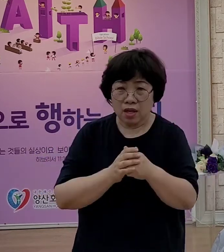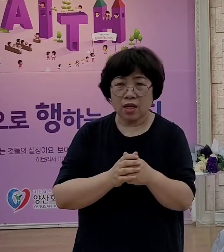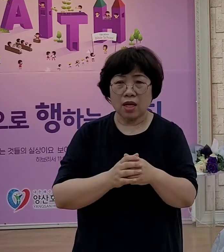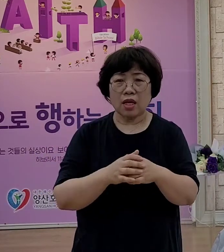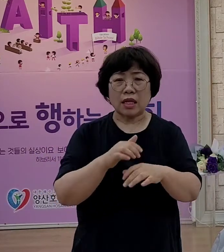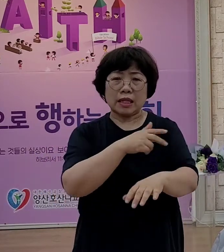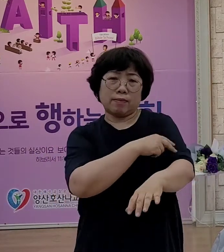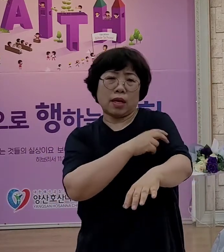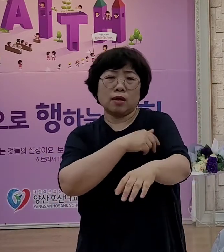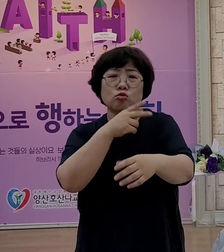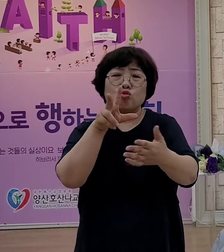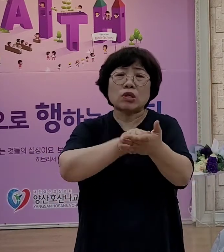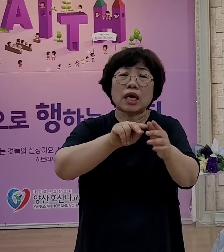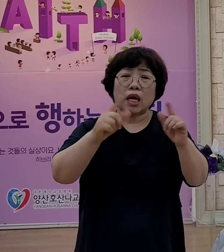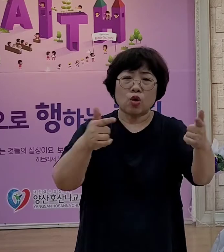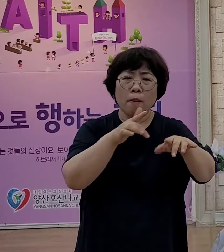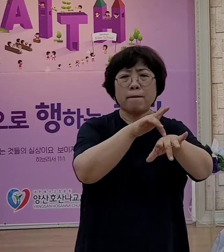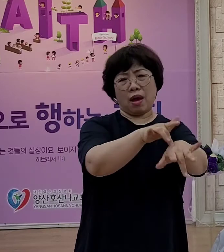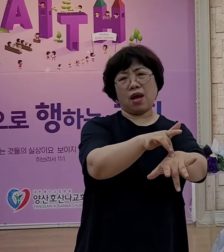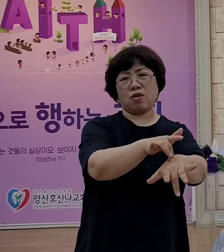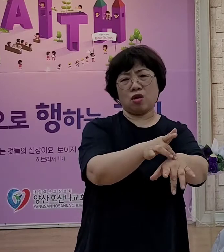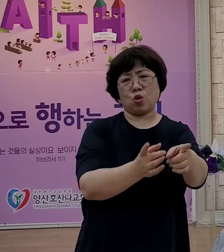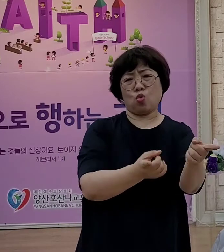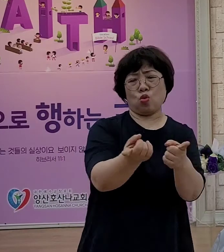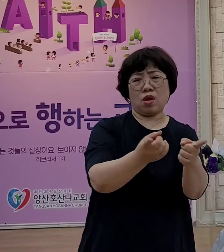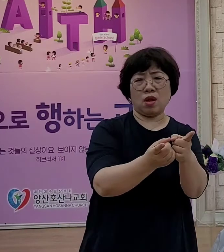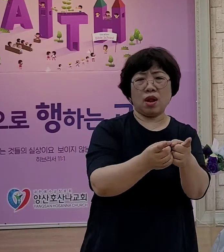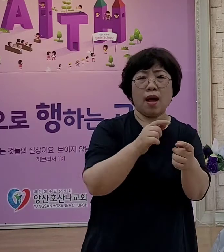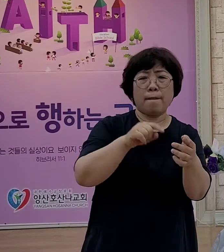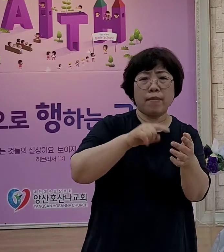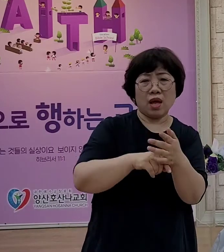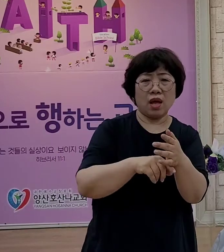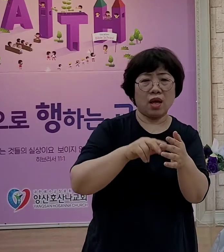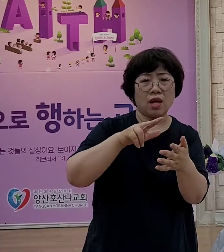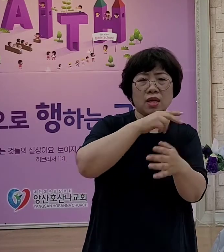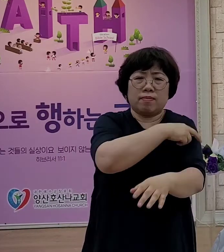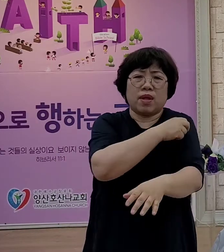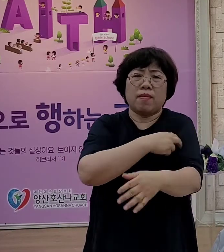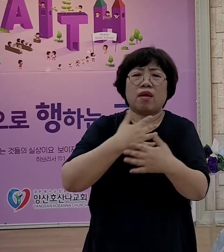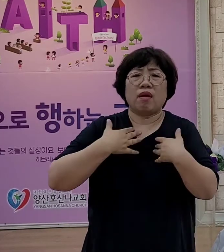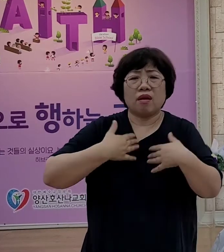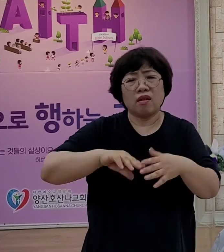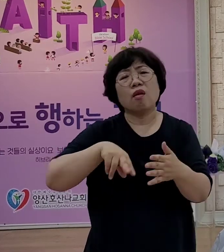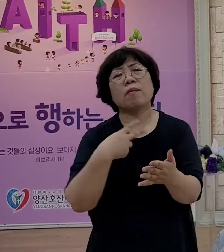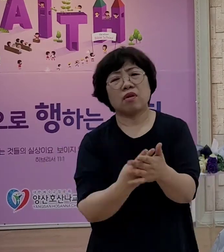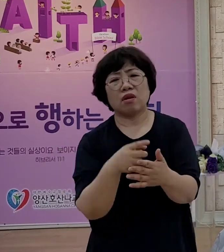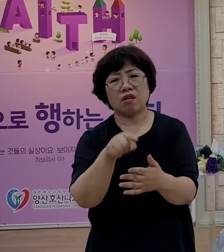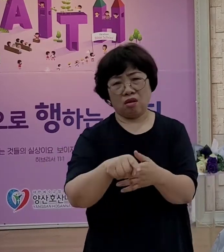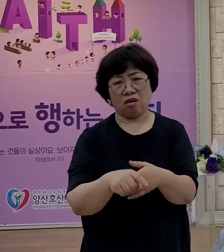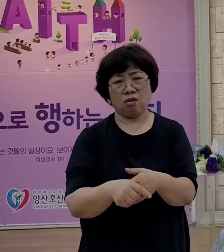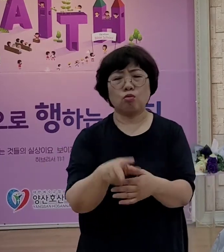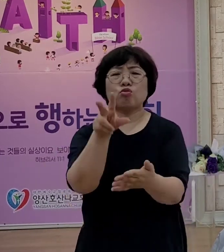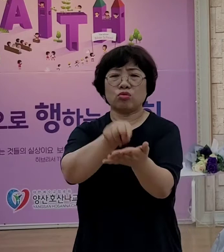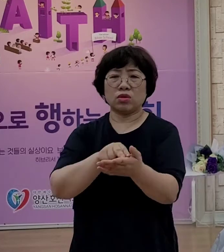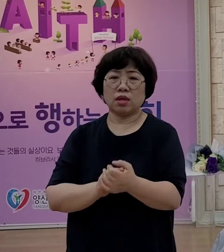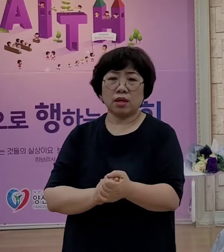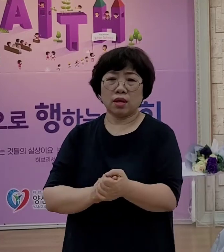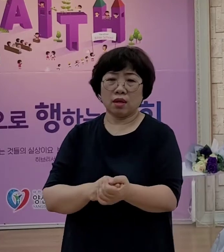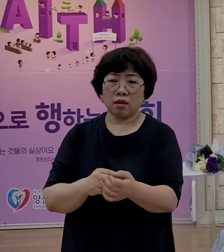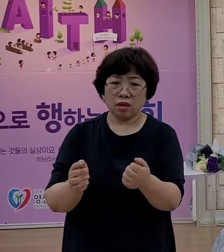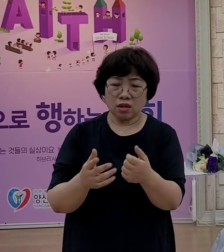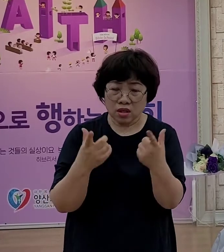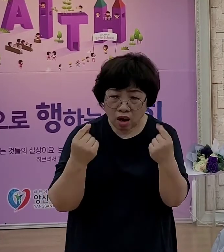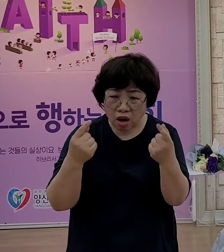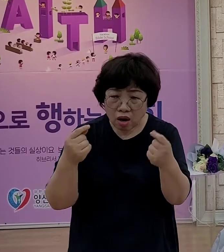역사한다. 이걸 잘 알아요. 그래서 우리는 이 혀를 이렇게 제어하지 못할 때